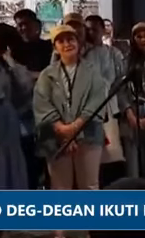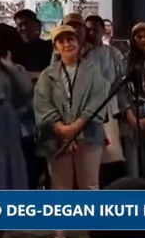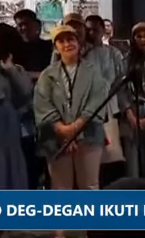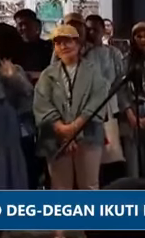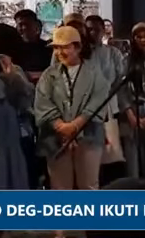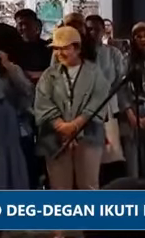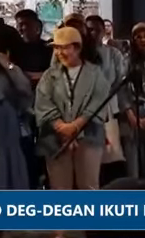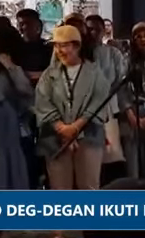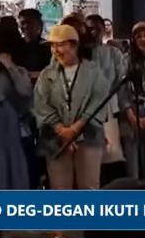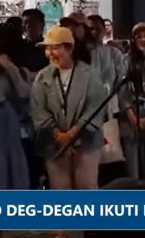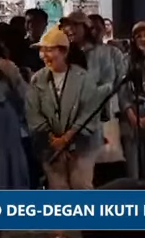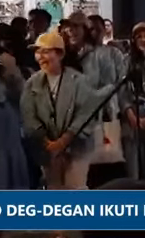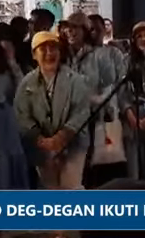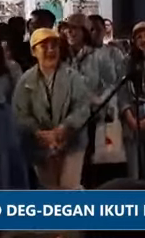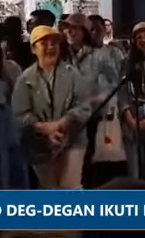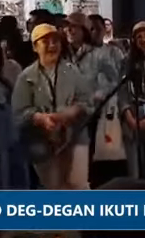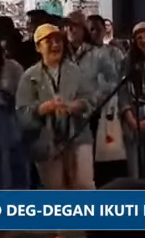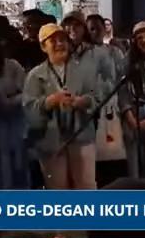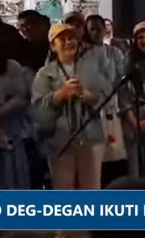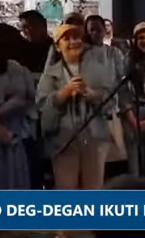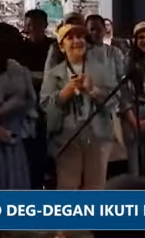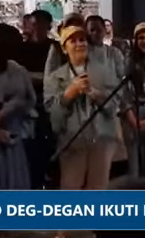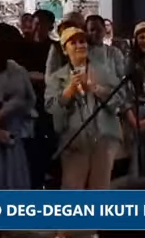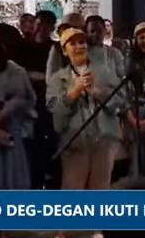harus latihan.